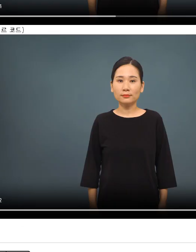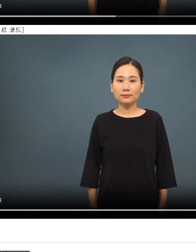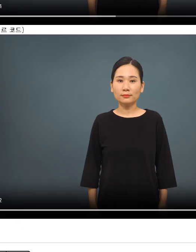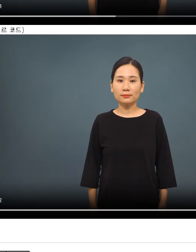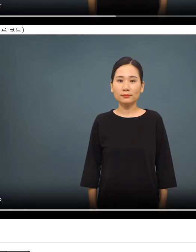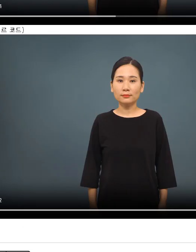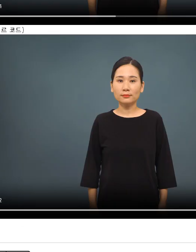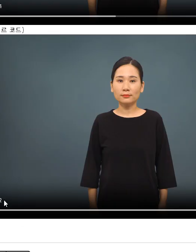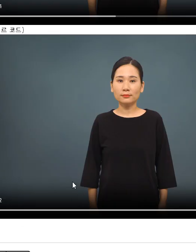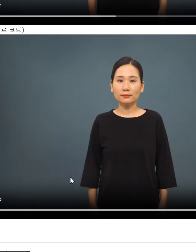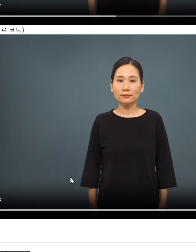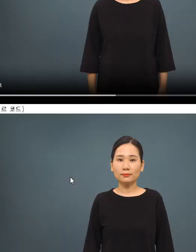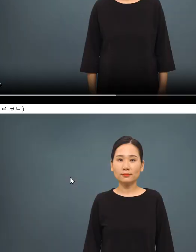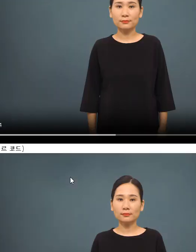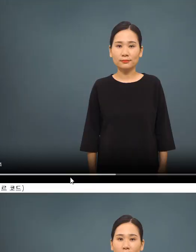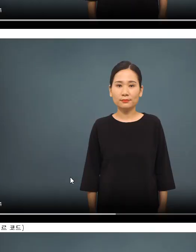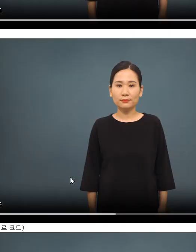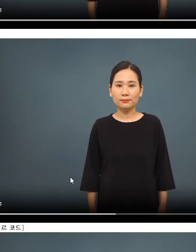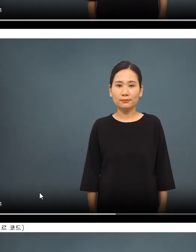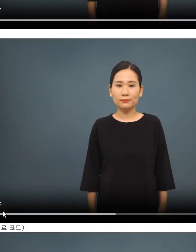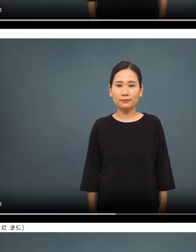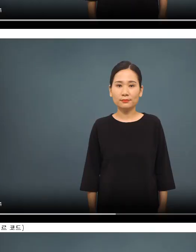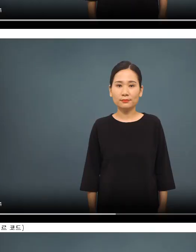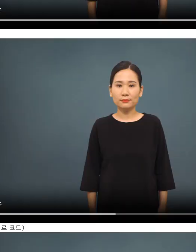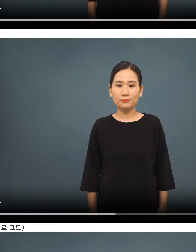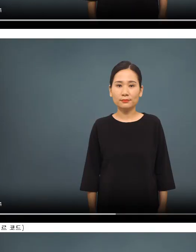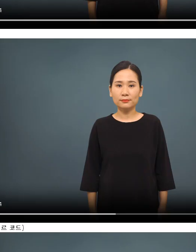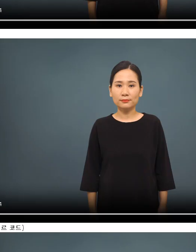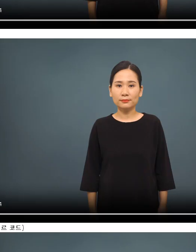보시면 이거 QR 코드인데 이거다.